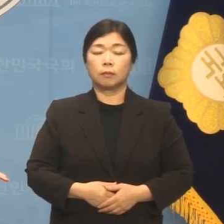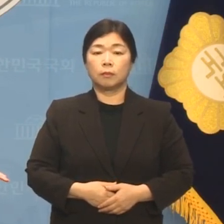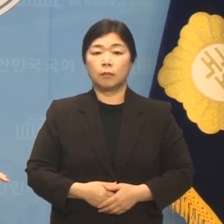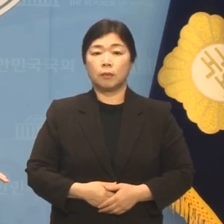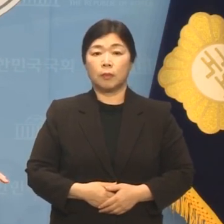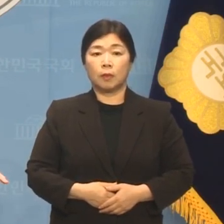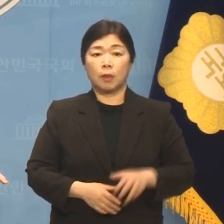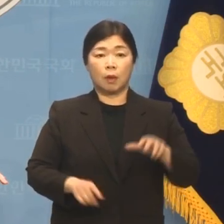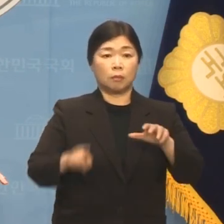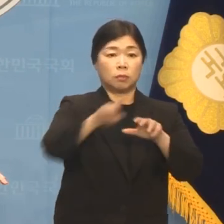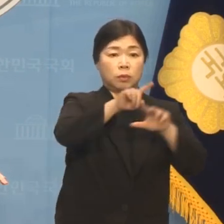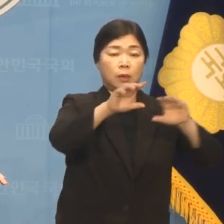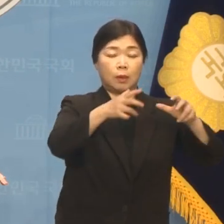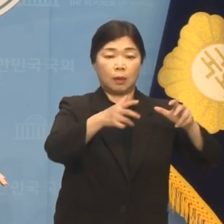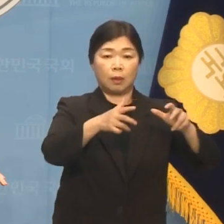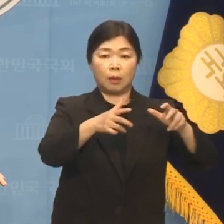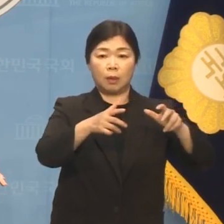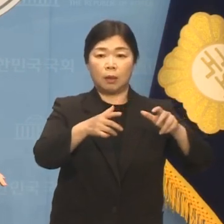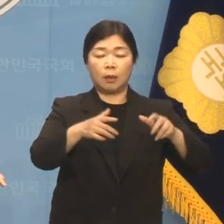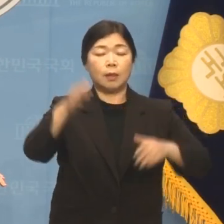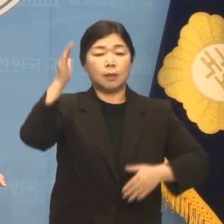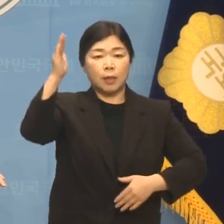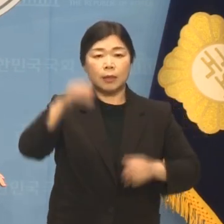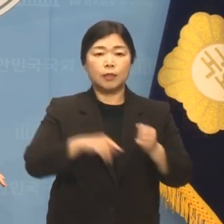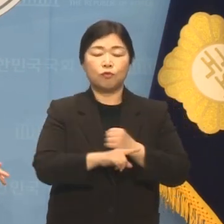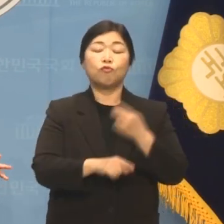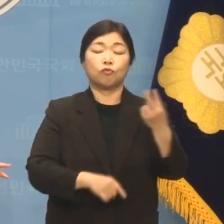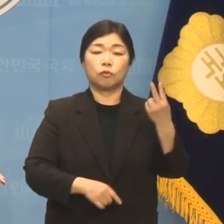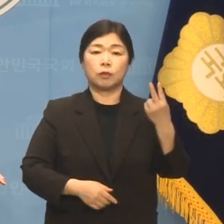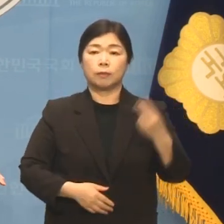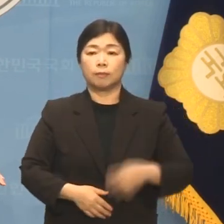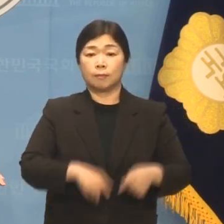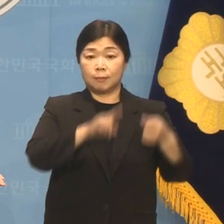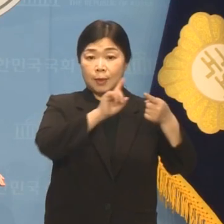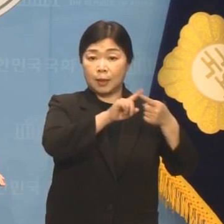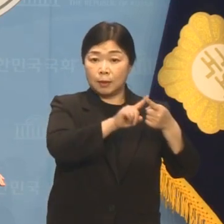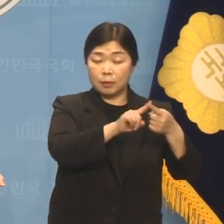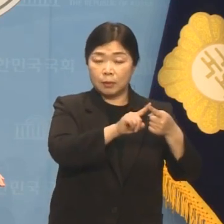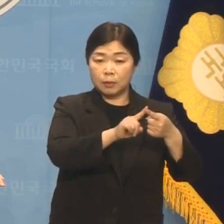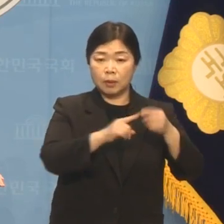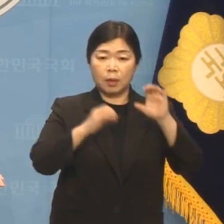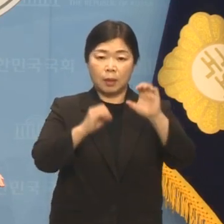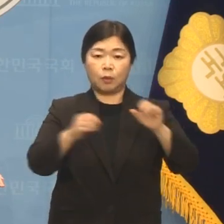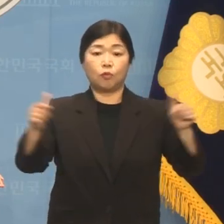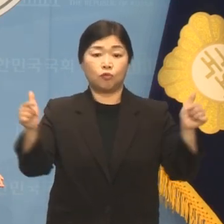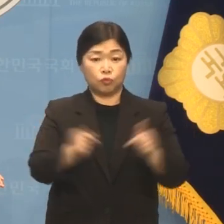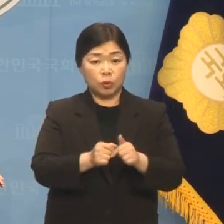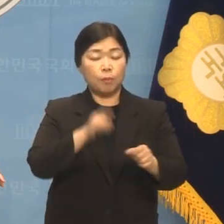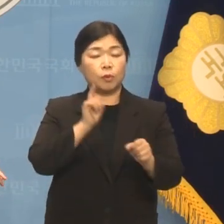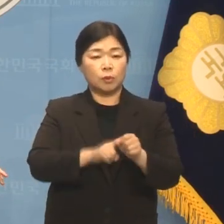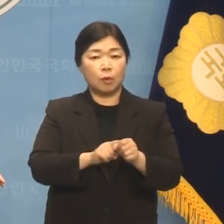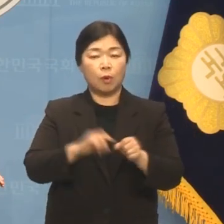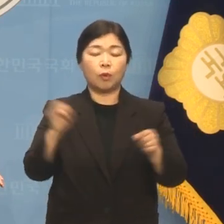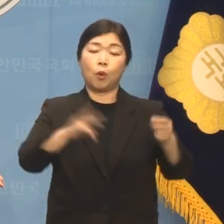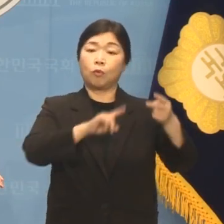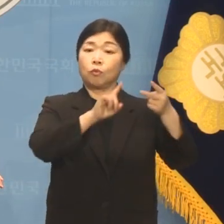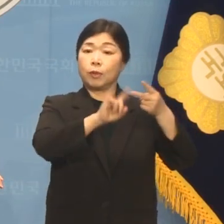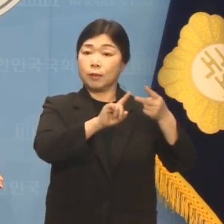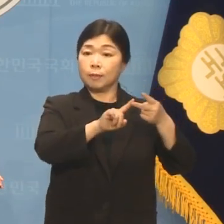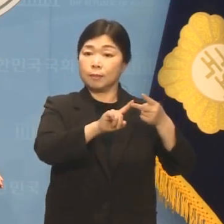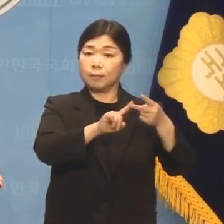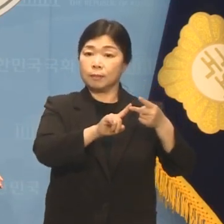선진국이 아리백을 강조하는 이유는 두 가지입니다. 하나는 탄소 중립하자는 것이고 또